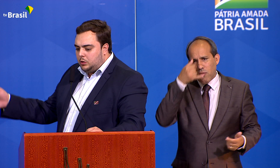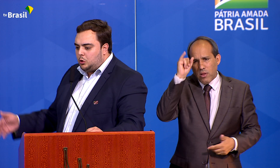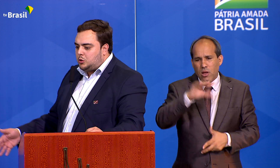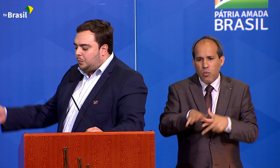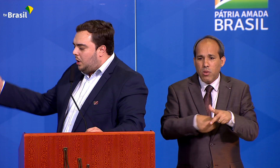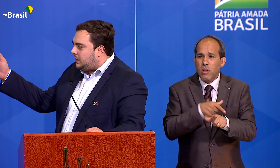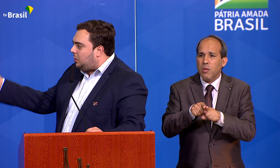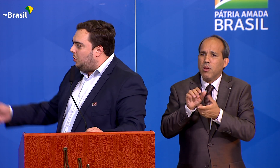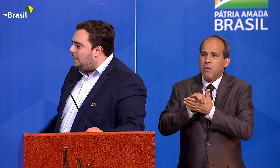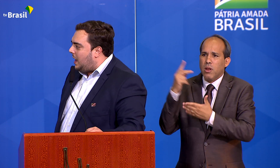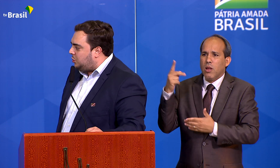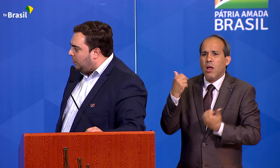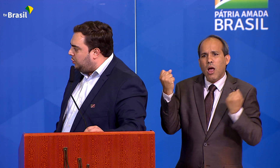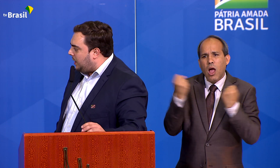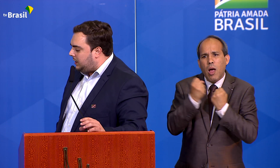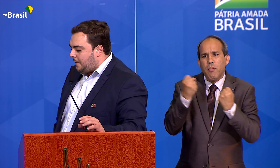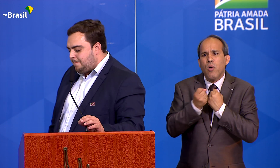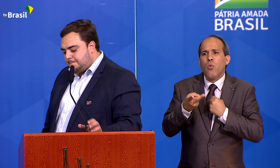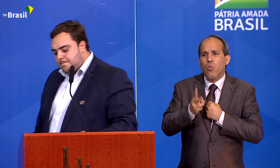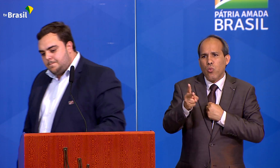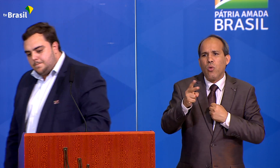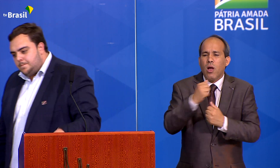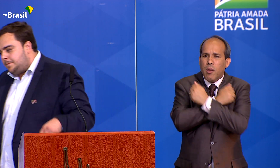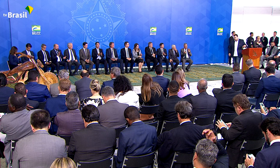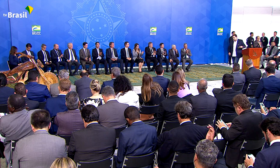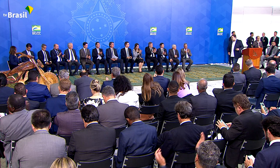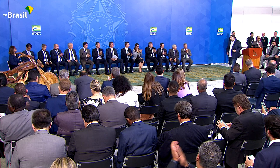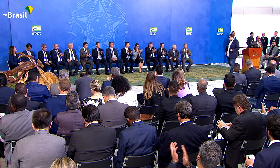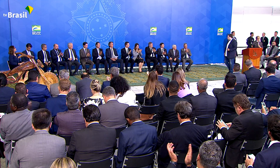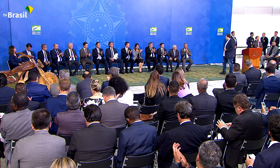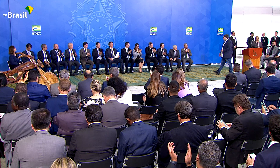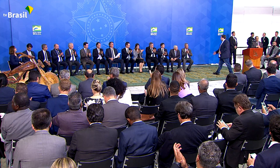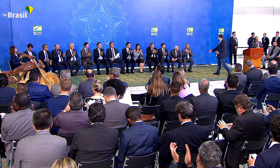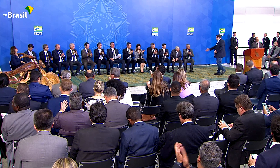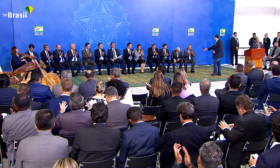isso parabens quanto o nosso apoio traga tem um abraço do povo do Paraná